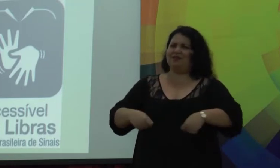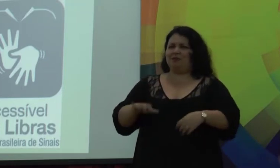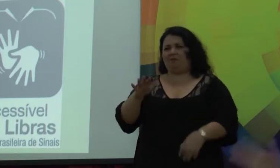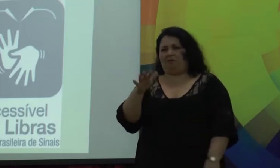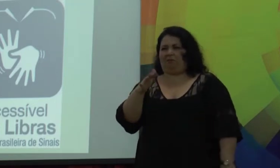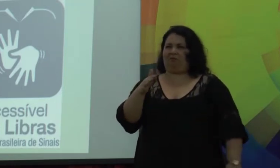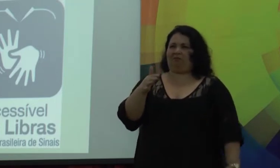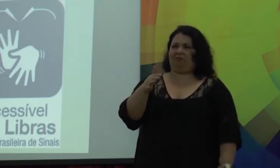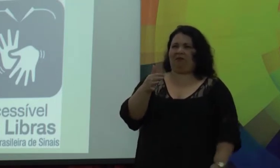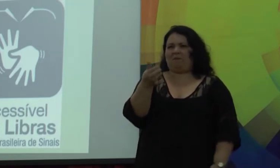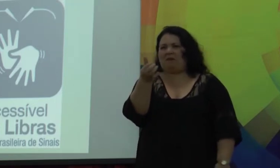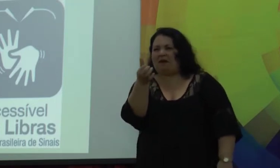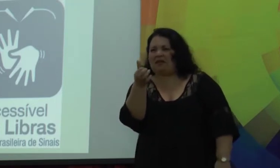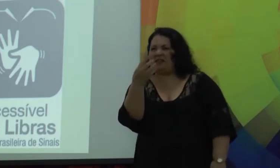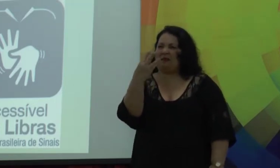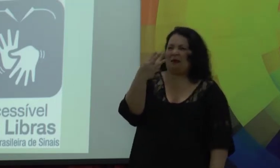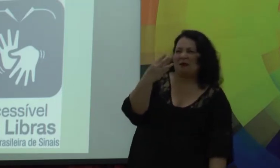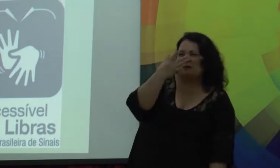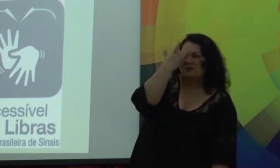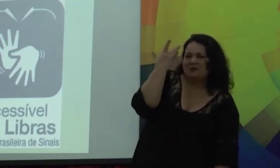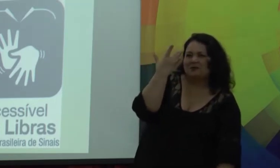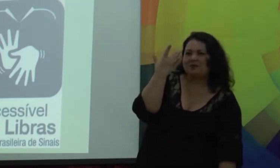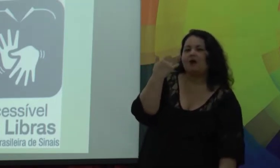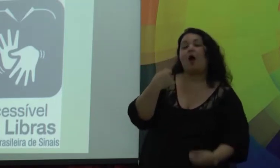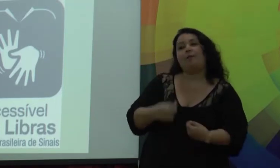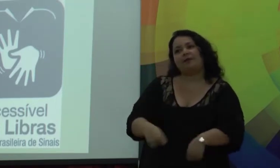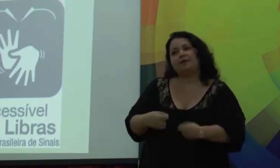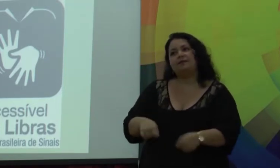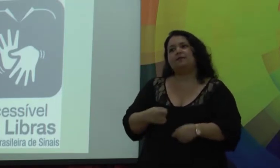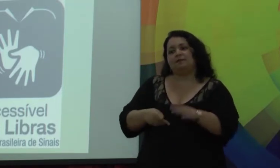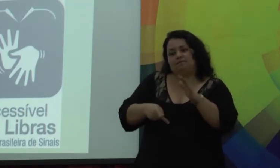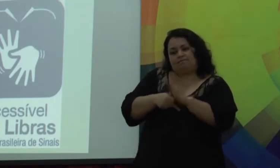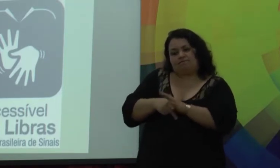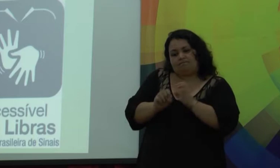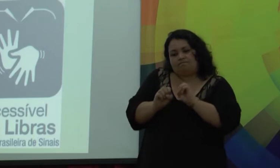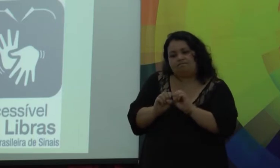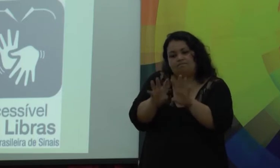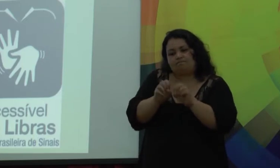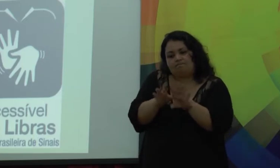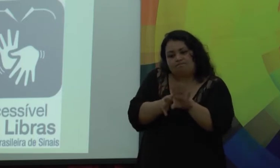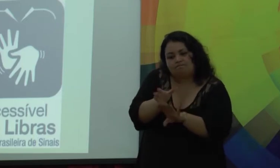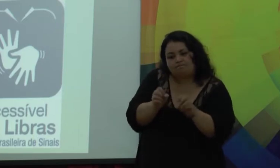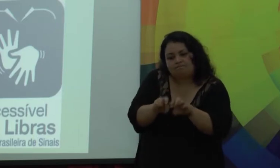for meia dúzia de 3 pessoas para evangelizar, para trabalhar com os outros,